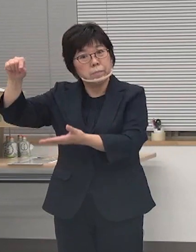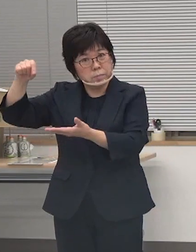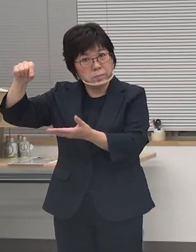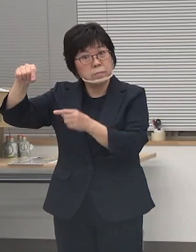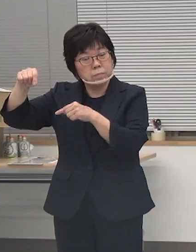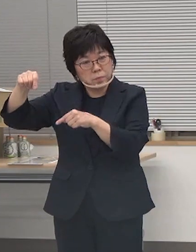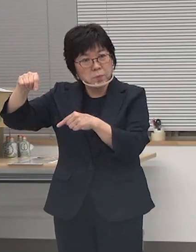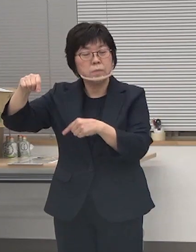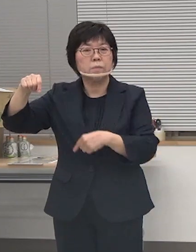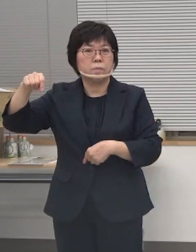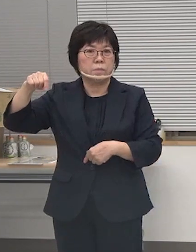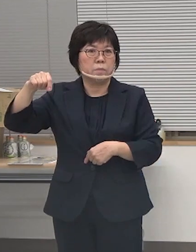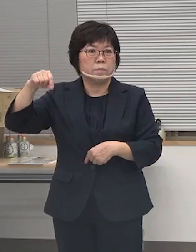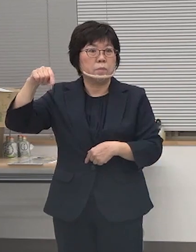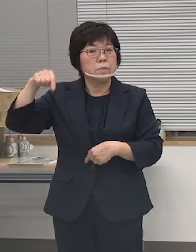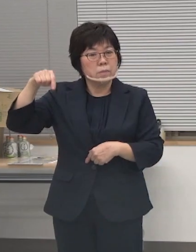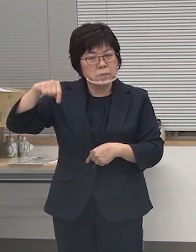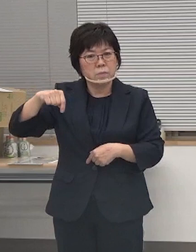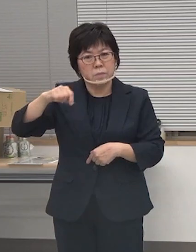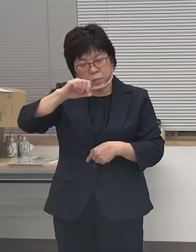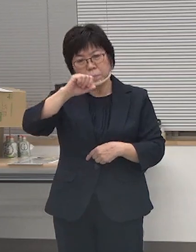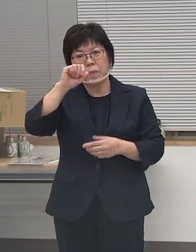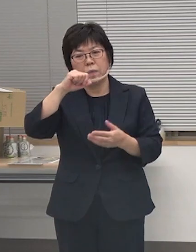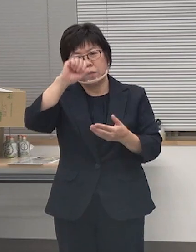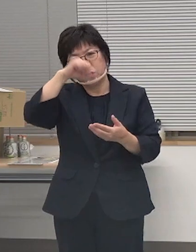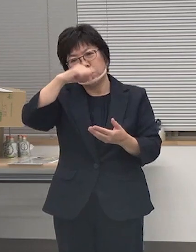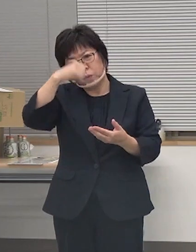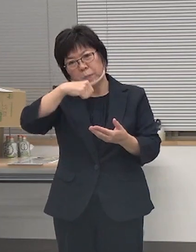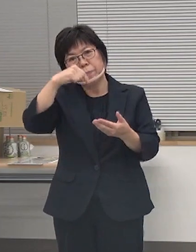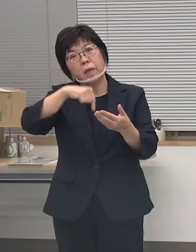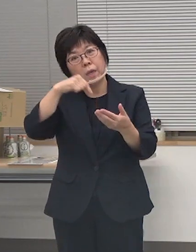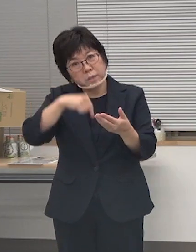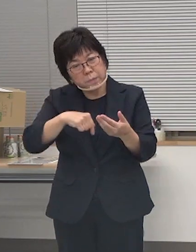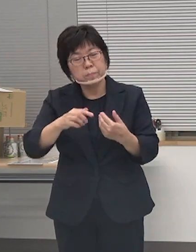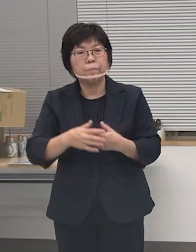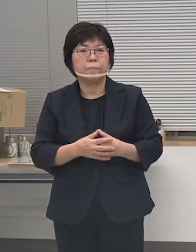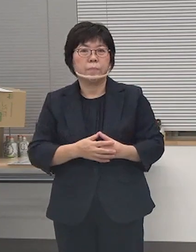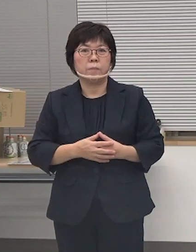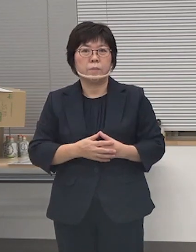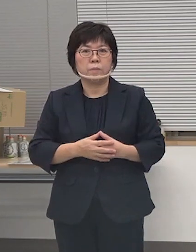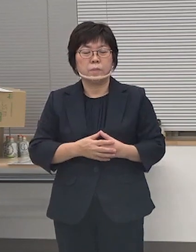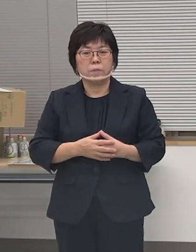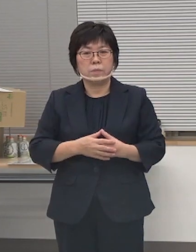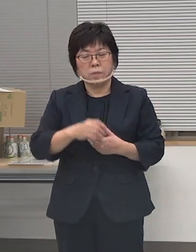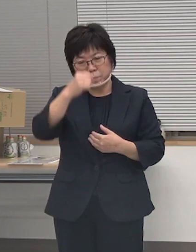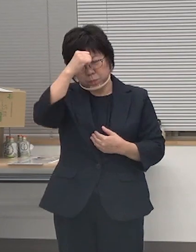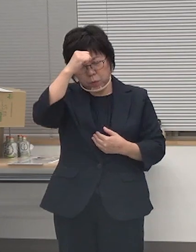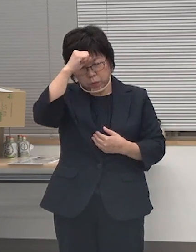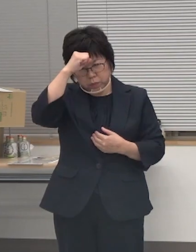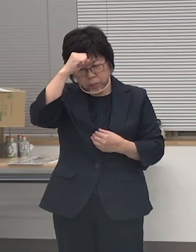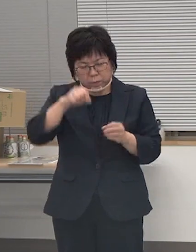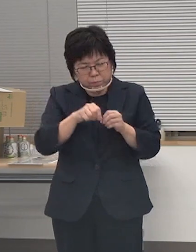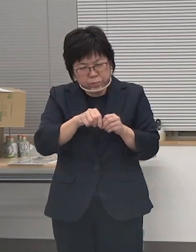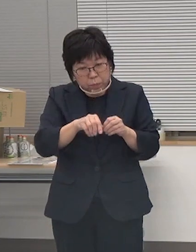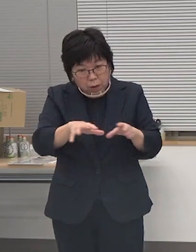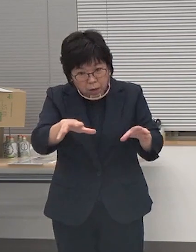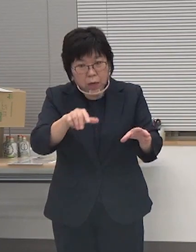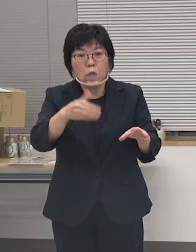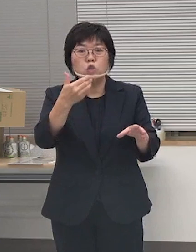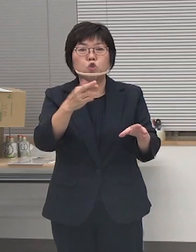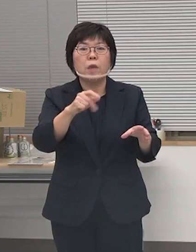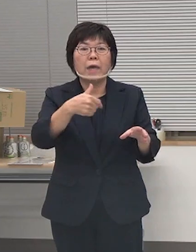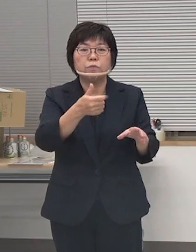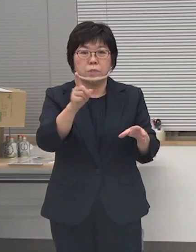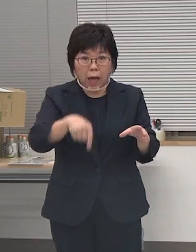今後という今の予算の方で出させていただいている、いわゆるそのクラスター対策の専門チームを、福祉施設